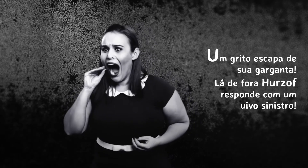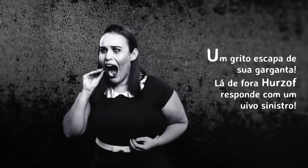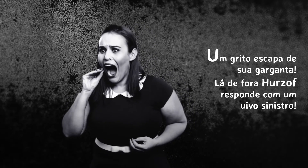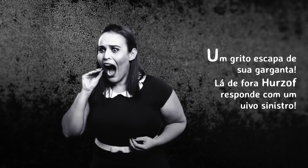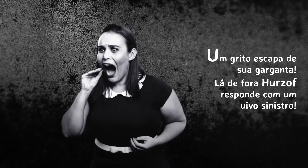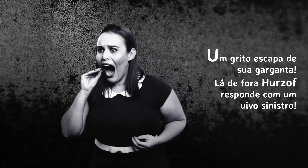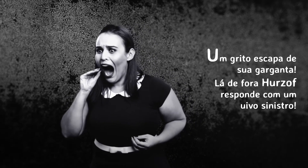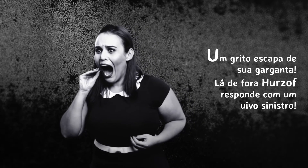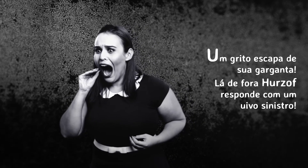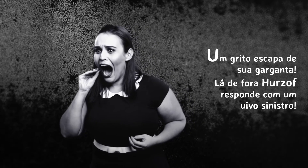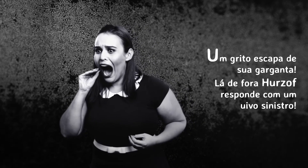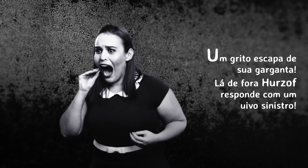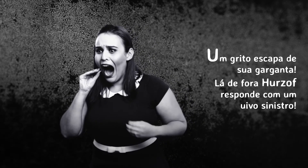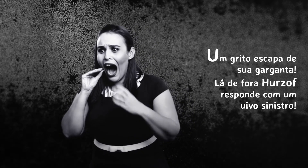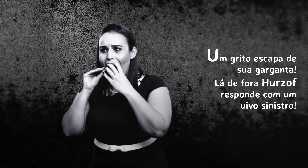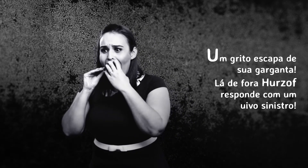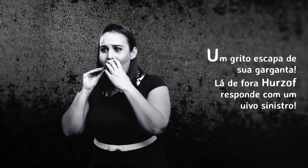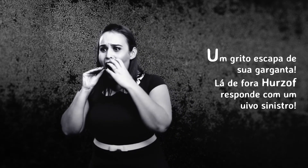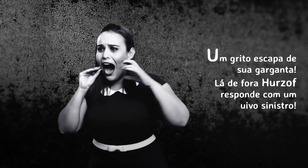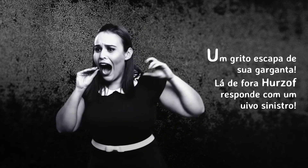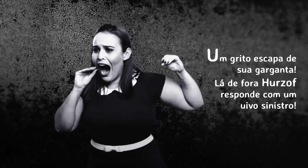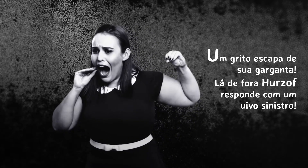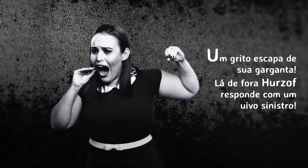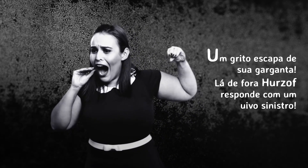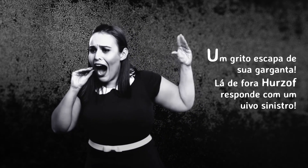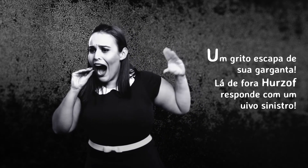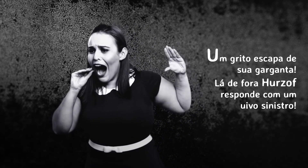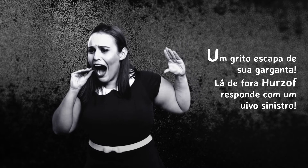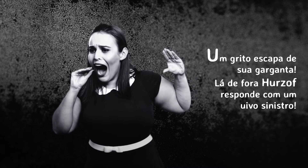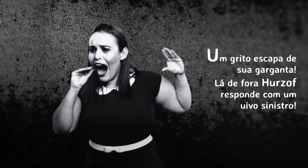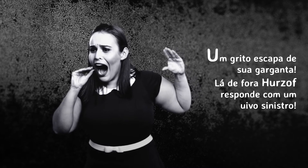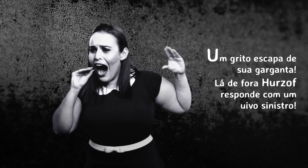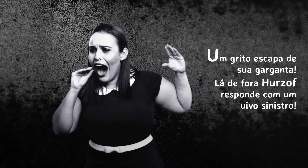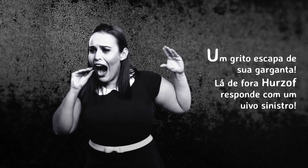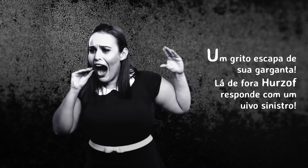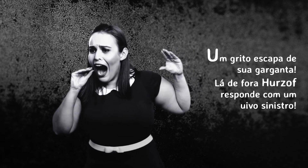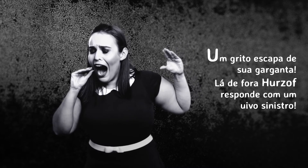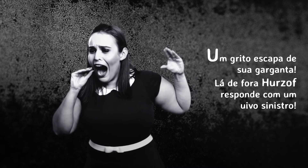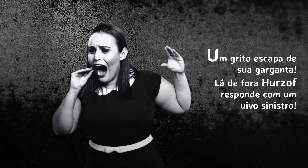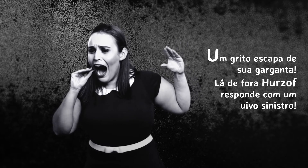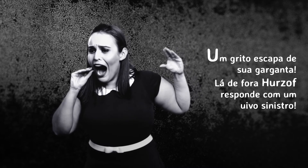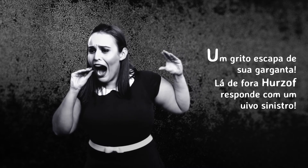garganta. Lá de fora, Hurzov responde com um uivo sinistro.